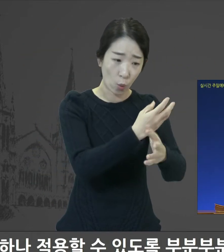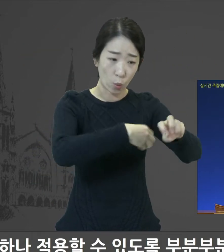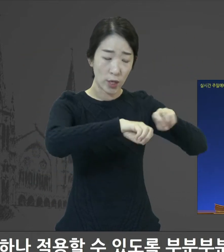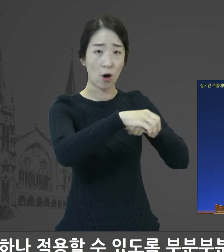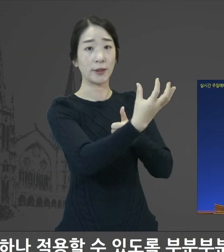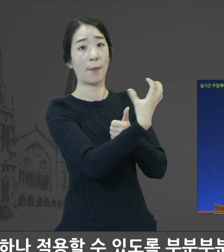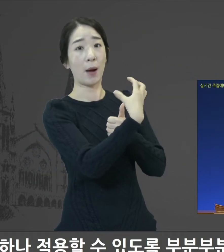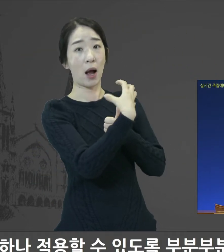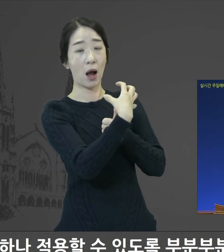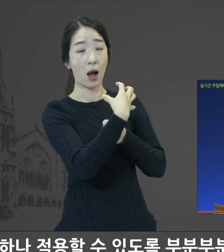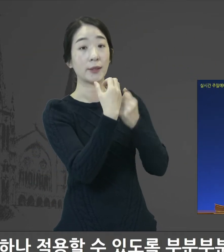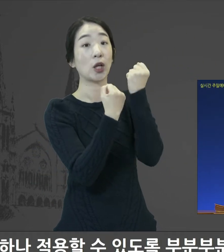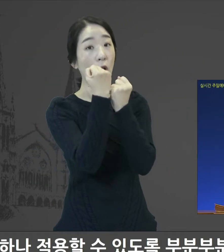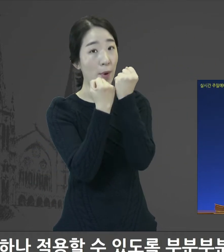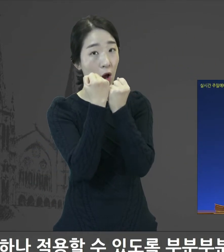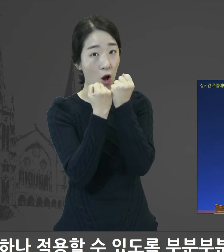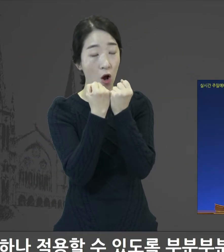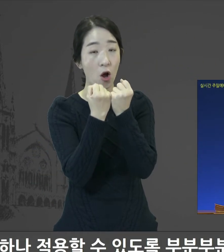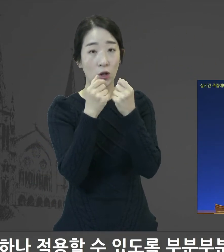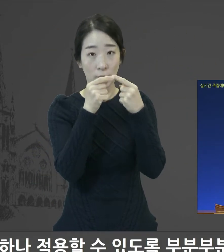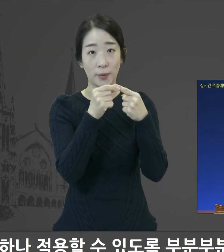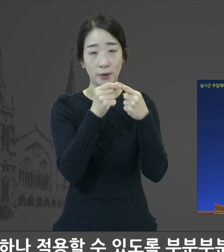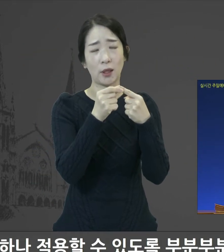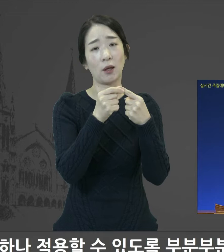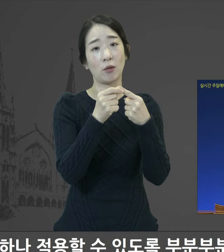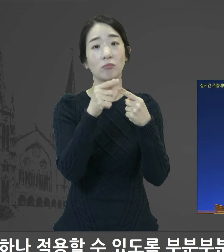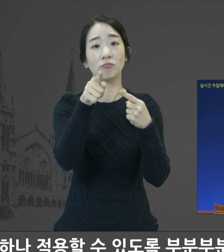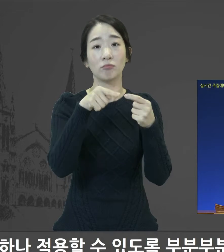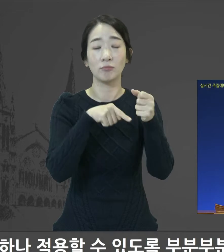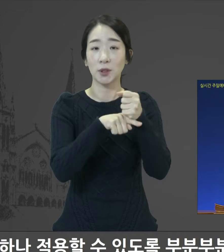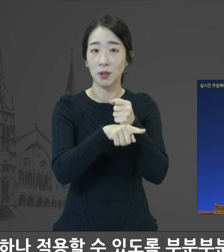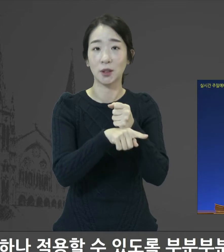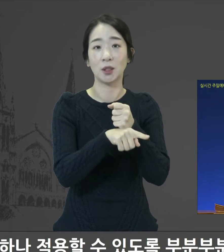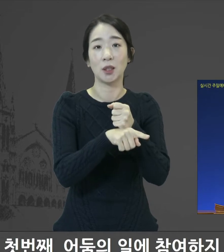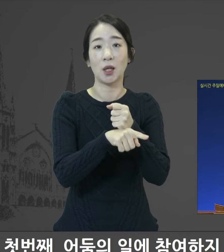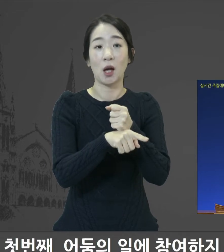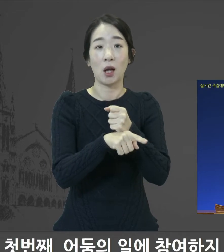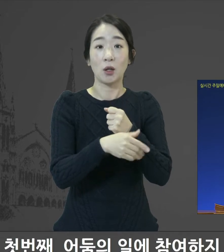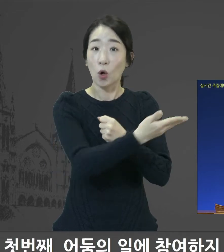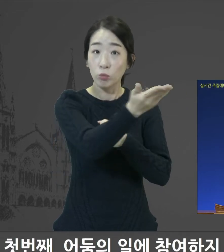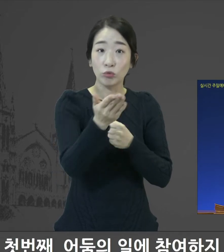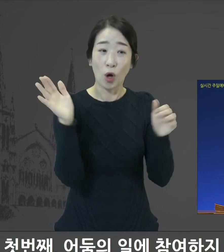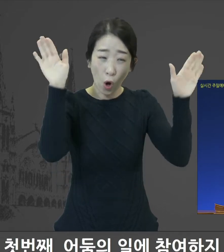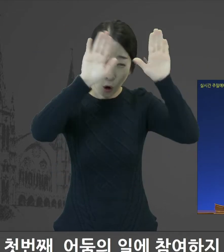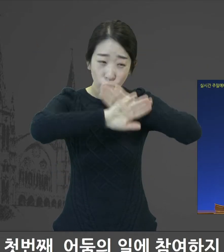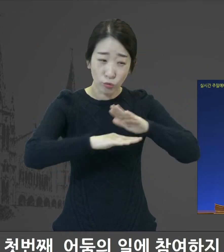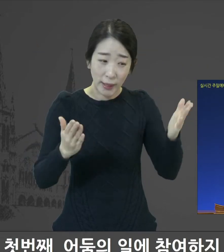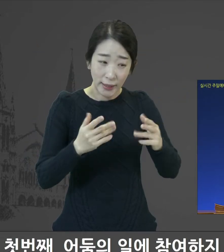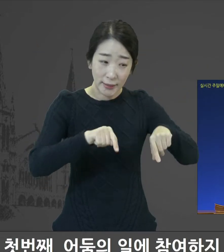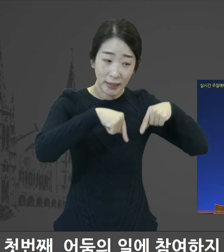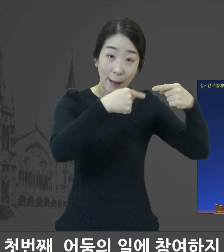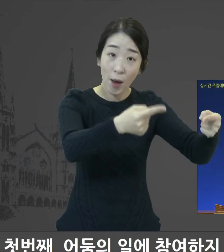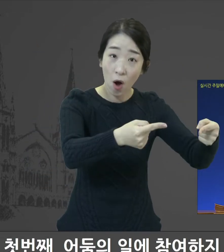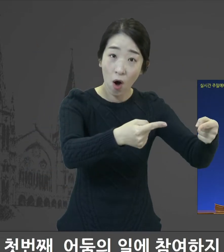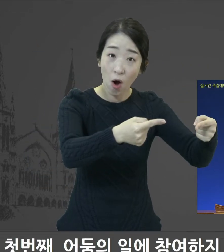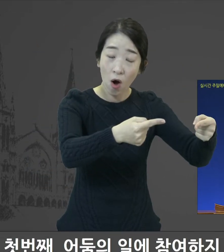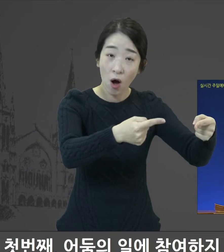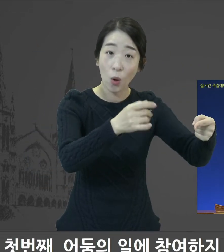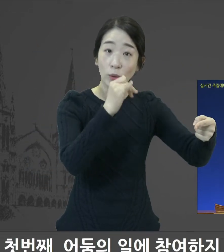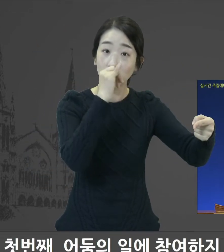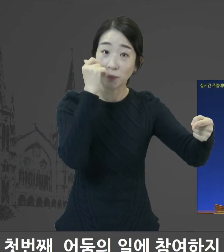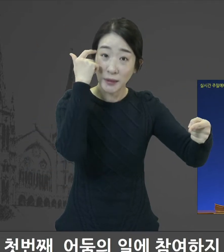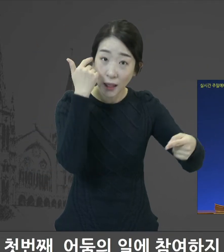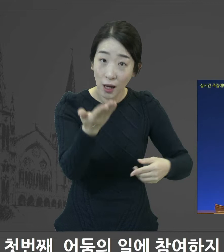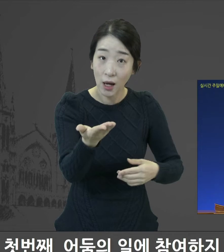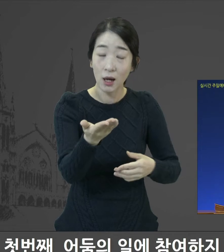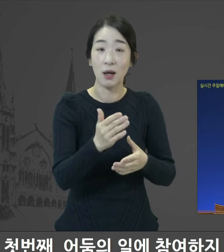라고 설명하고 있습니다. 여러분 어떻습니까? 어둠의 일에 참여하고 계십니까? 저는 충영교회